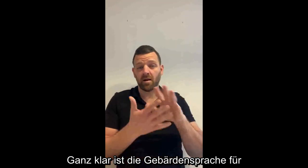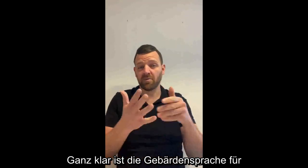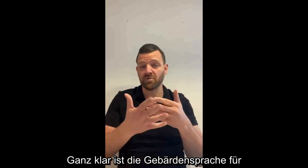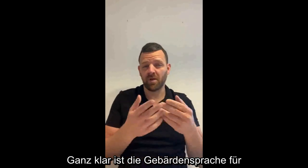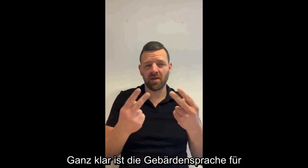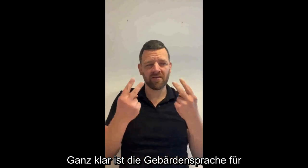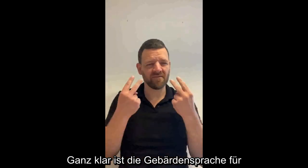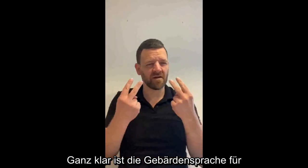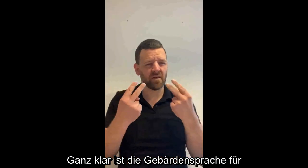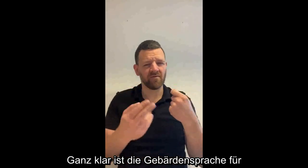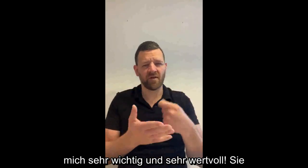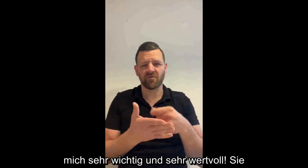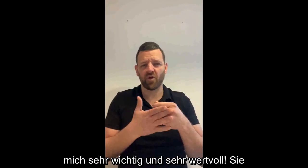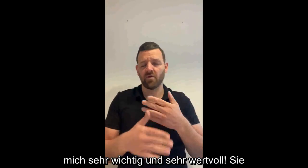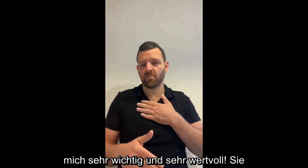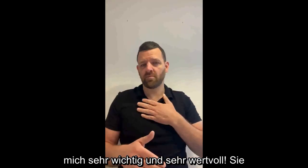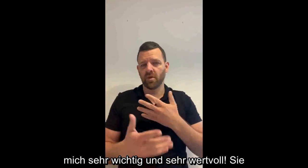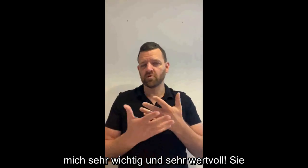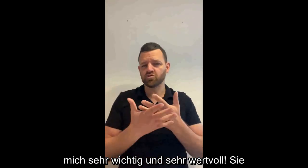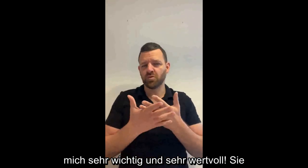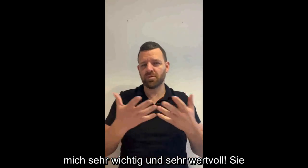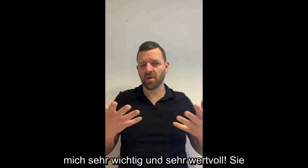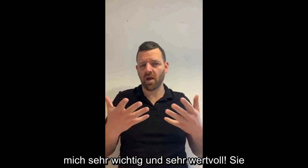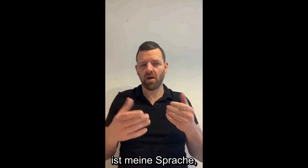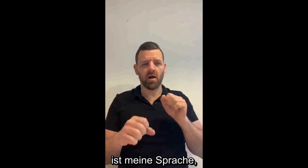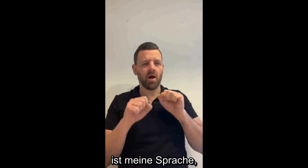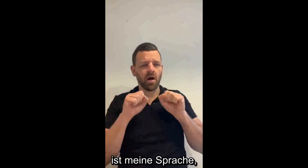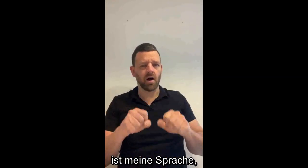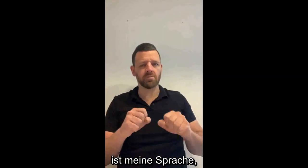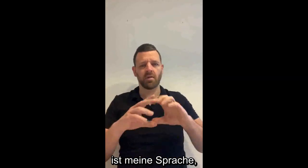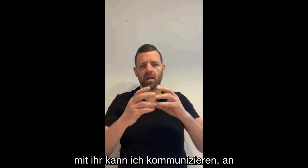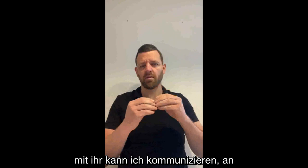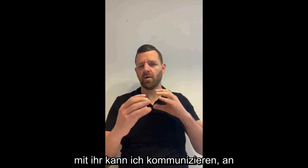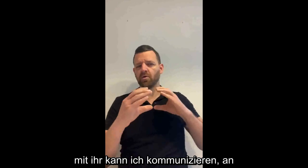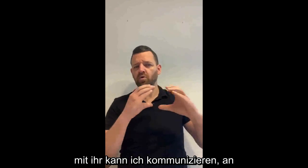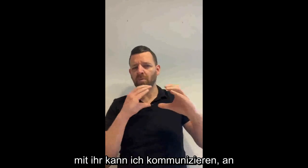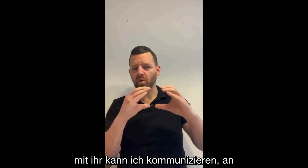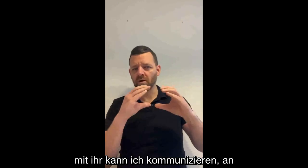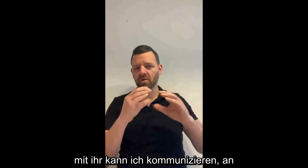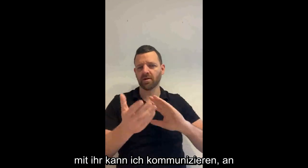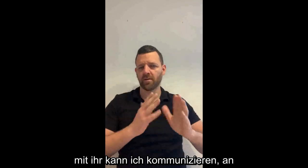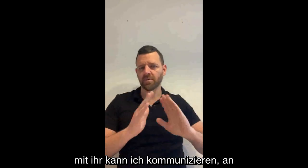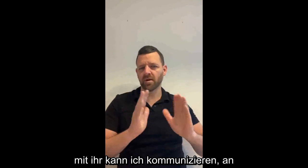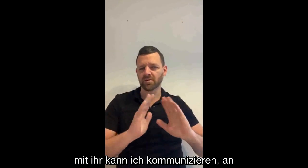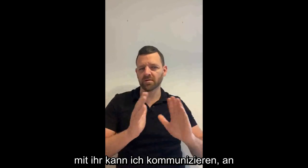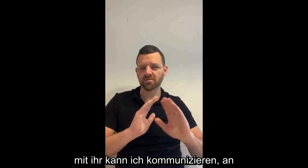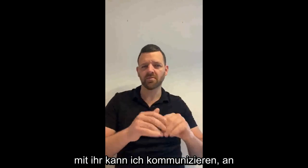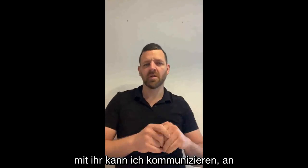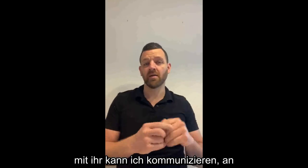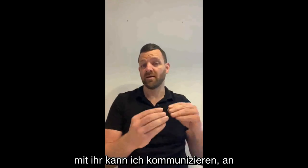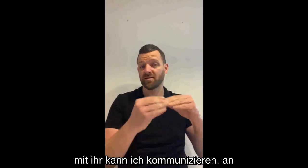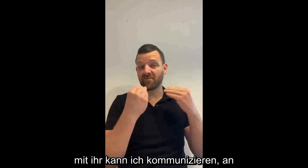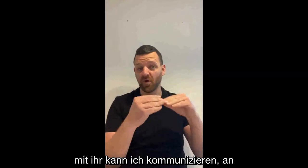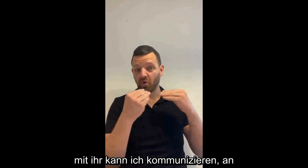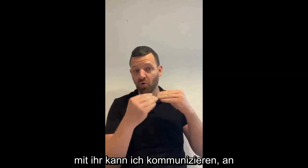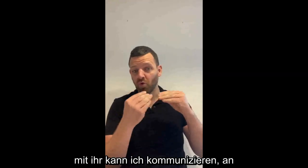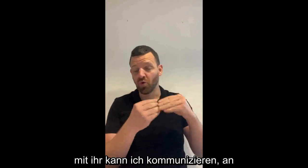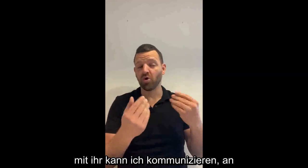Ganz klar ist die Gebärdensprache für mich sehr wichtig und sehr wertvoll es ist meine Sprache mit ihr kann ich kommunizieren